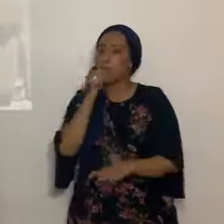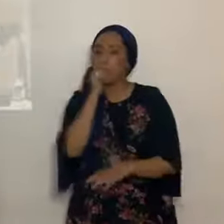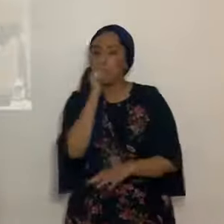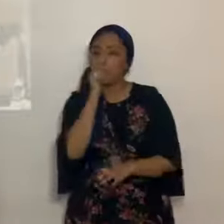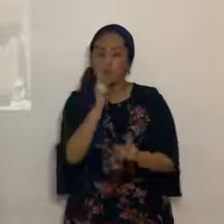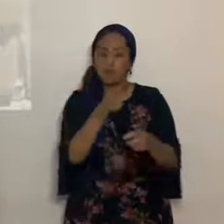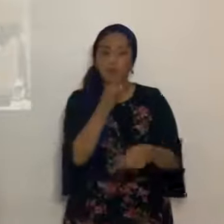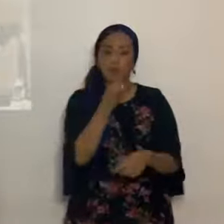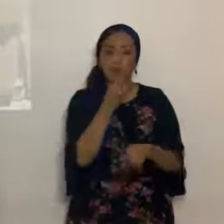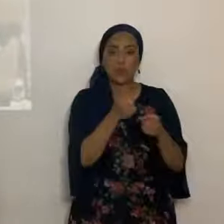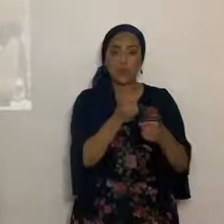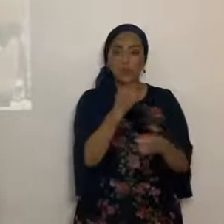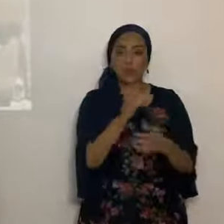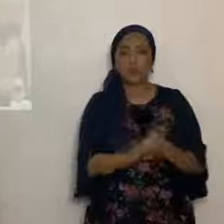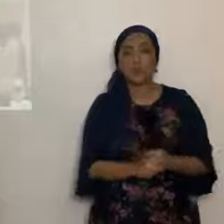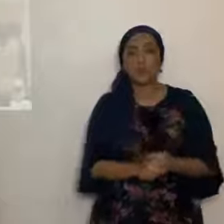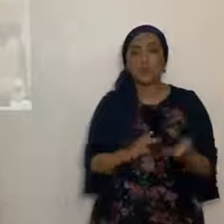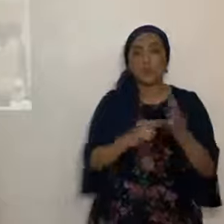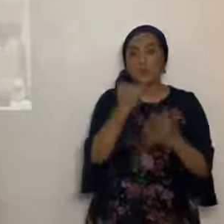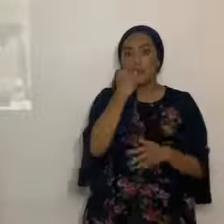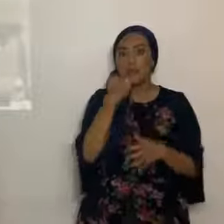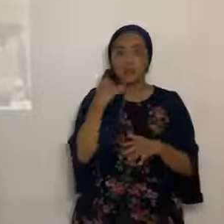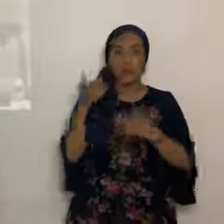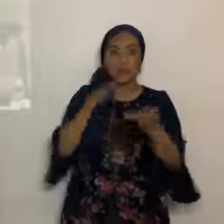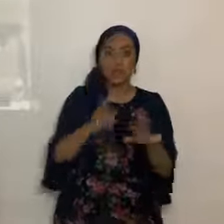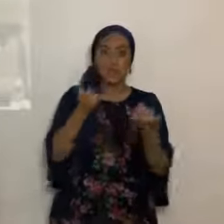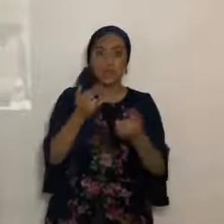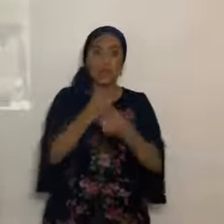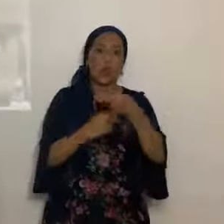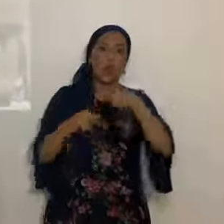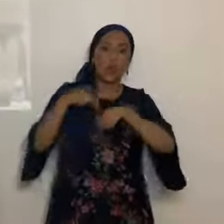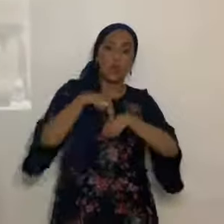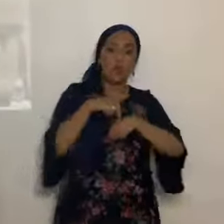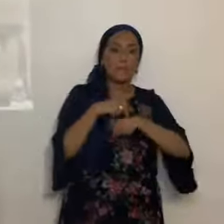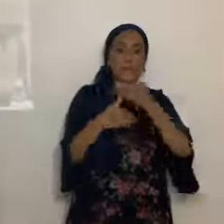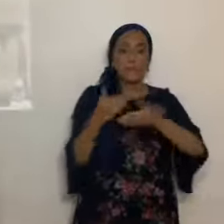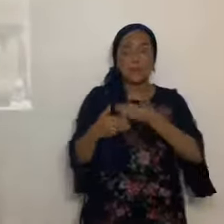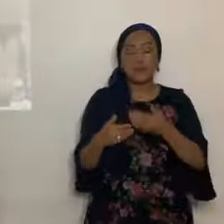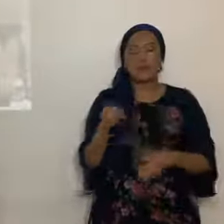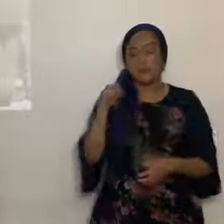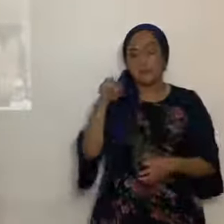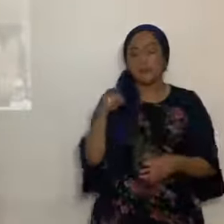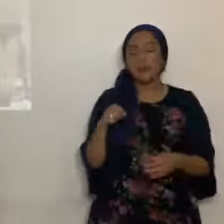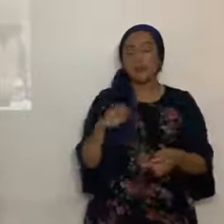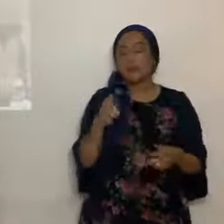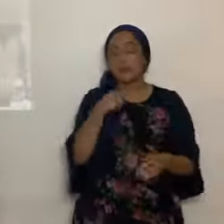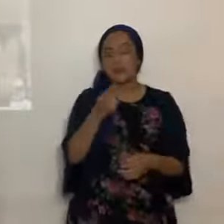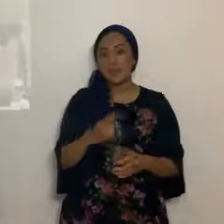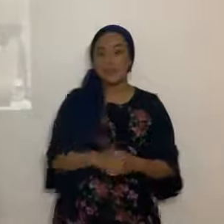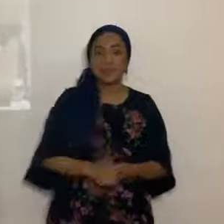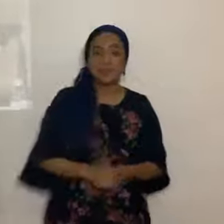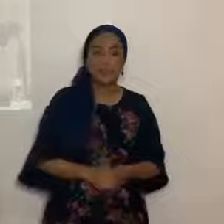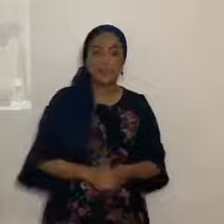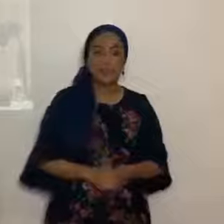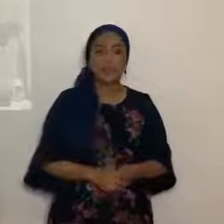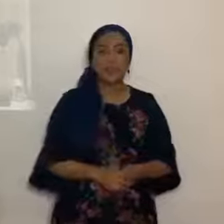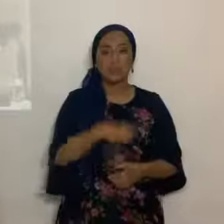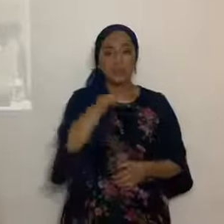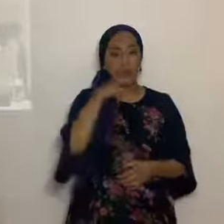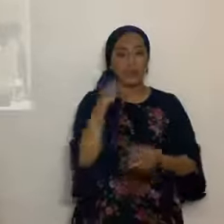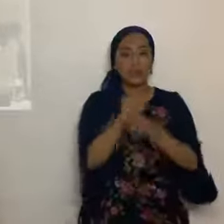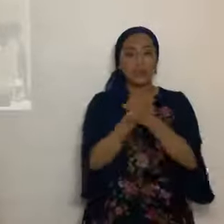de comer. O sea, Israel estaba muerto y ahora está resucitando. Sí, es un decir, es los huesos secos